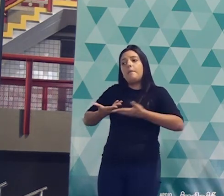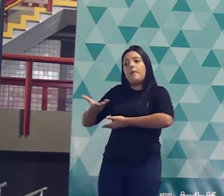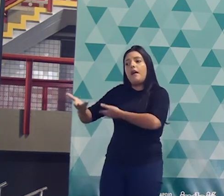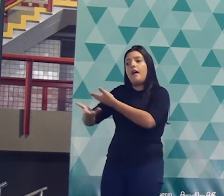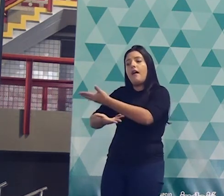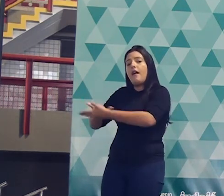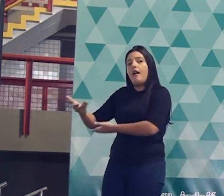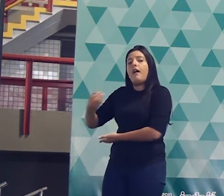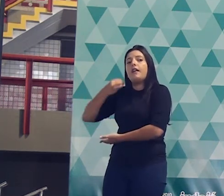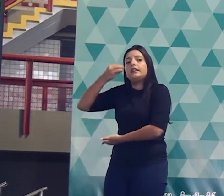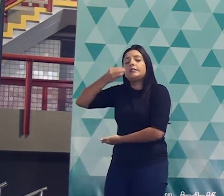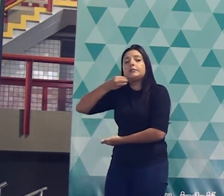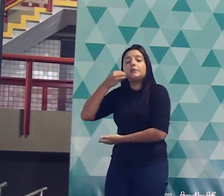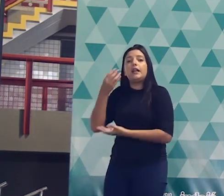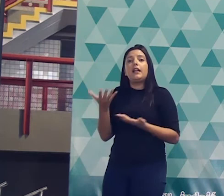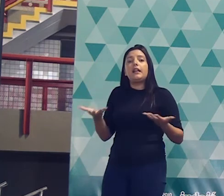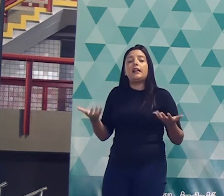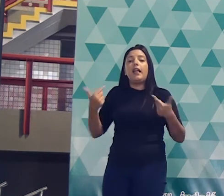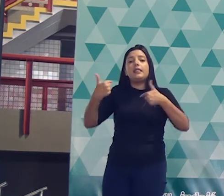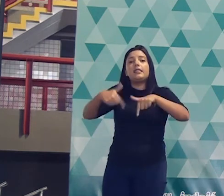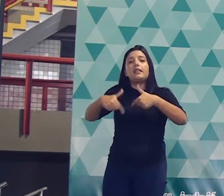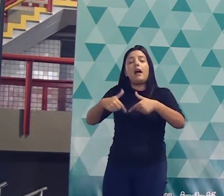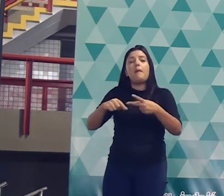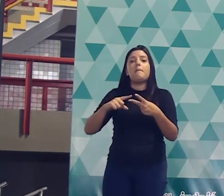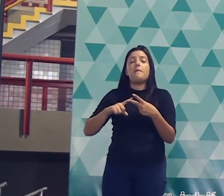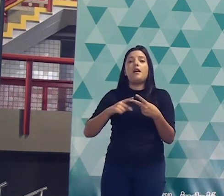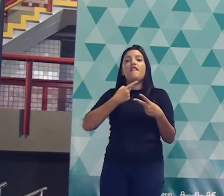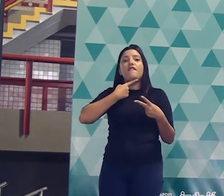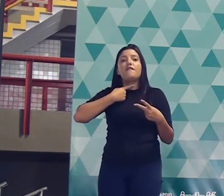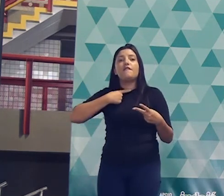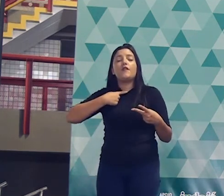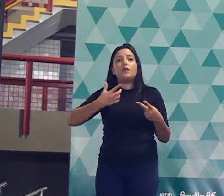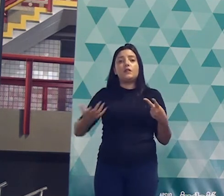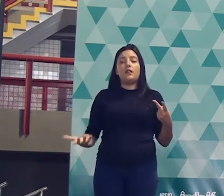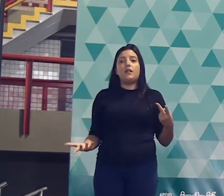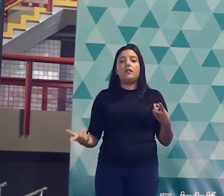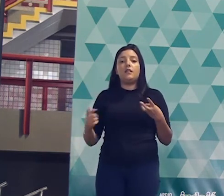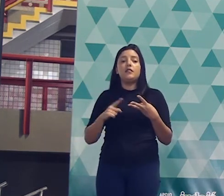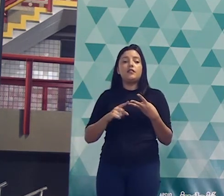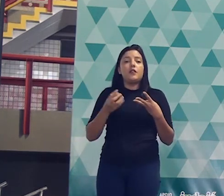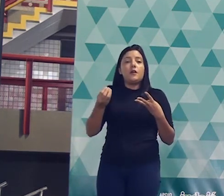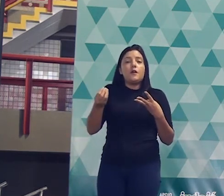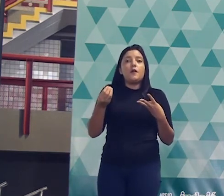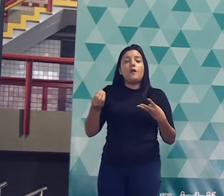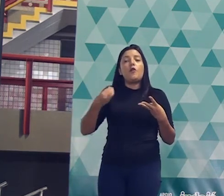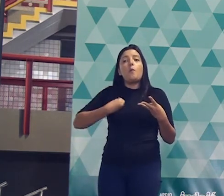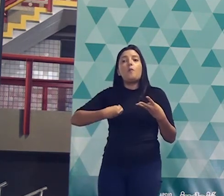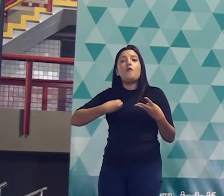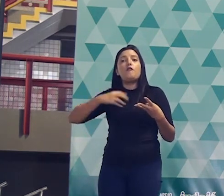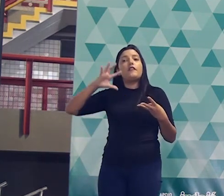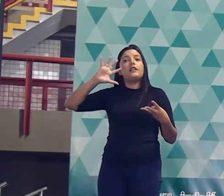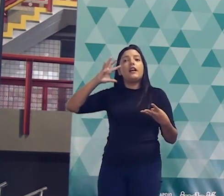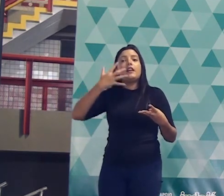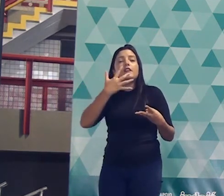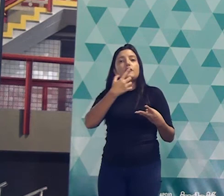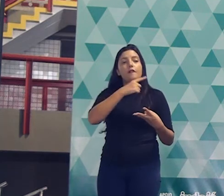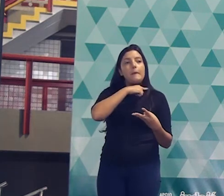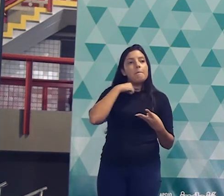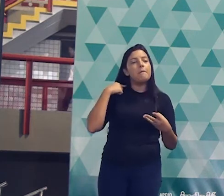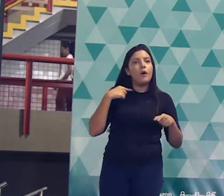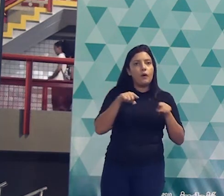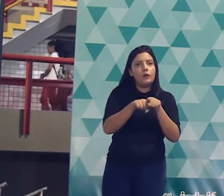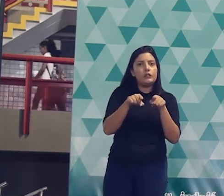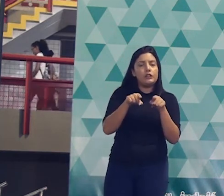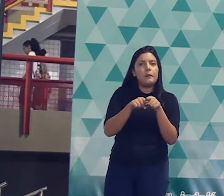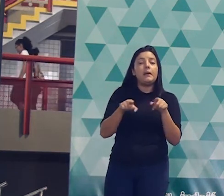que experiências tem, em que trabalha, que desejos alimenta, como assume os dramas da vida e da morte e que esperanças